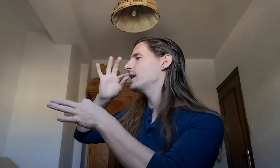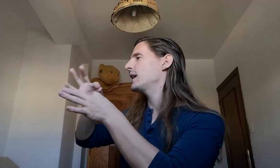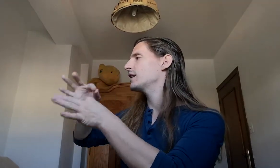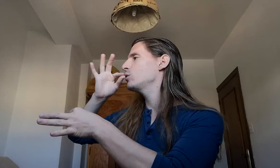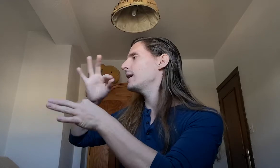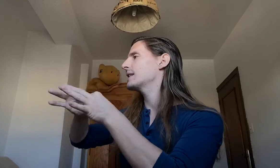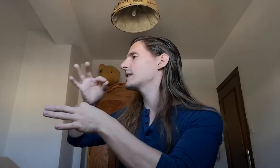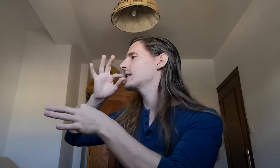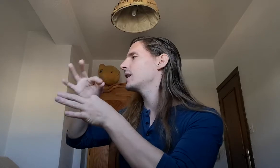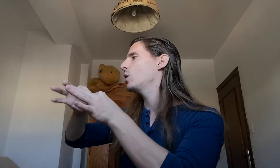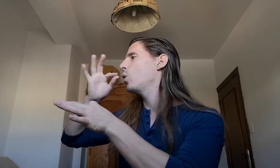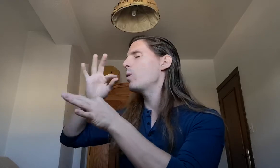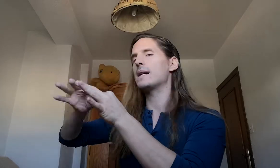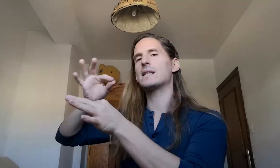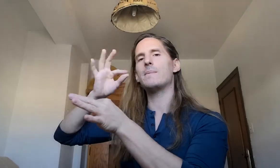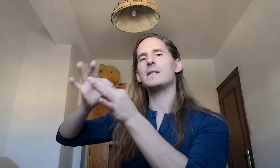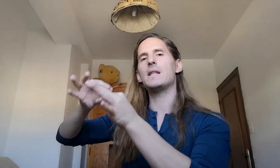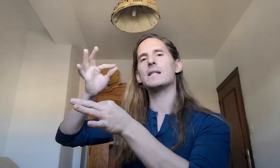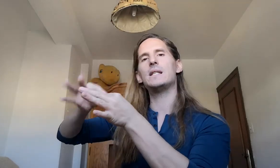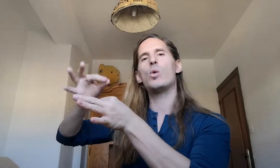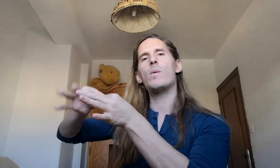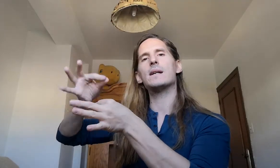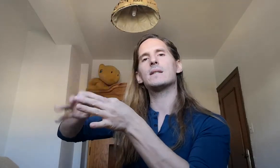Las uvas. Uvas también se dice así. Uvas.